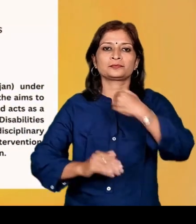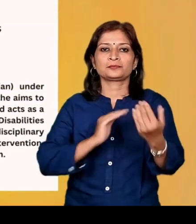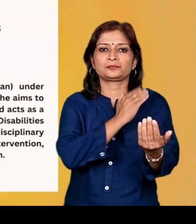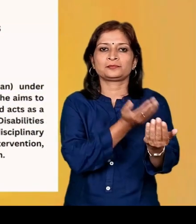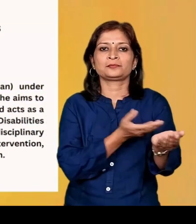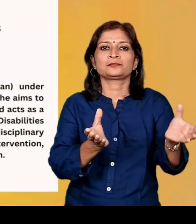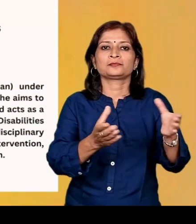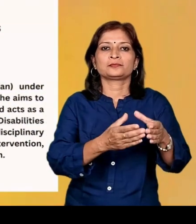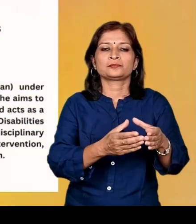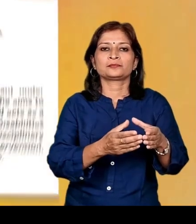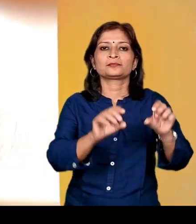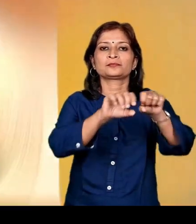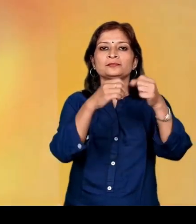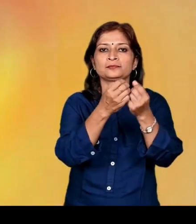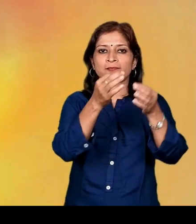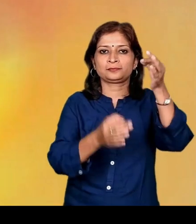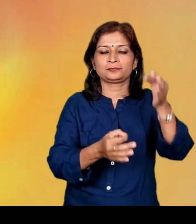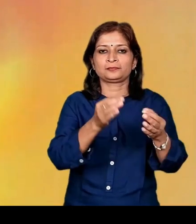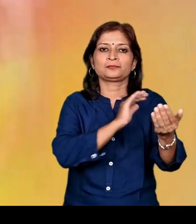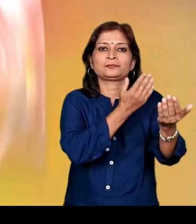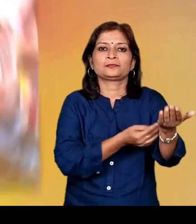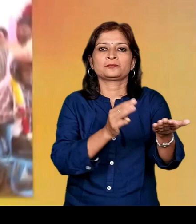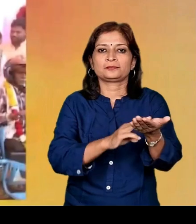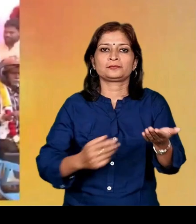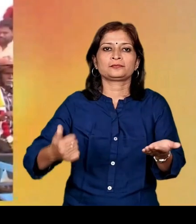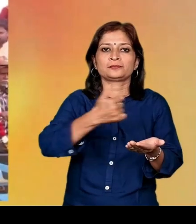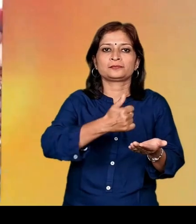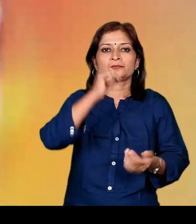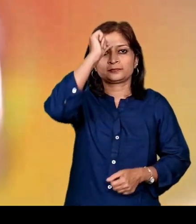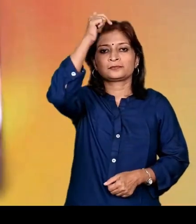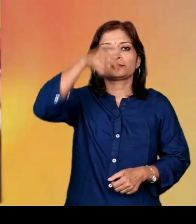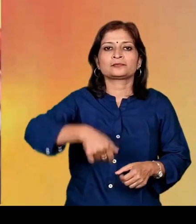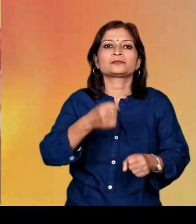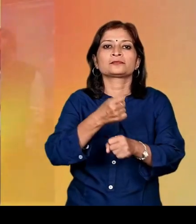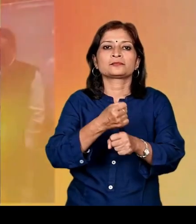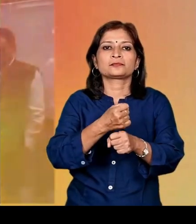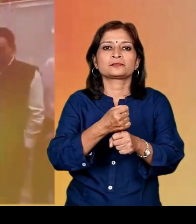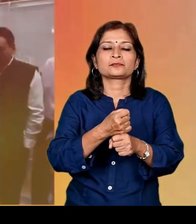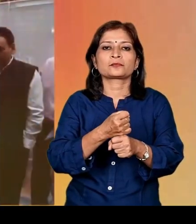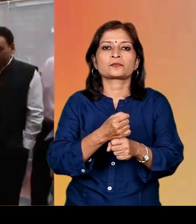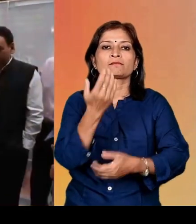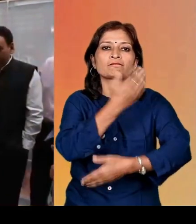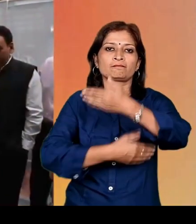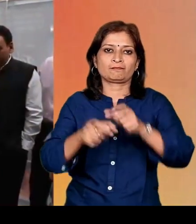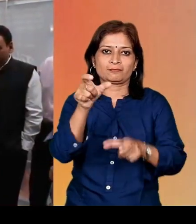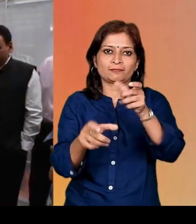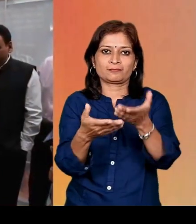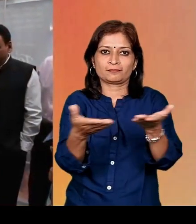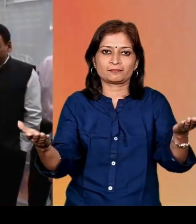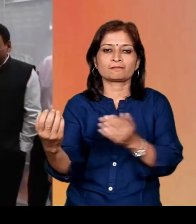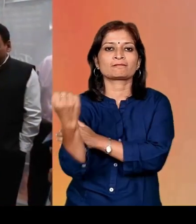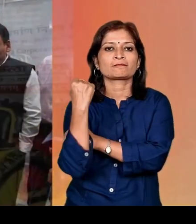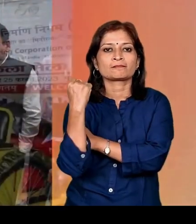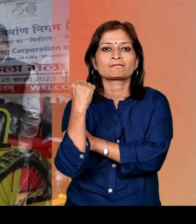दिव्यांगजन सशक्तिकरण विभाग, सामाजिक न्याय एवं अधिकारिता मंत्रालय, भारत सरकार द्वारा दिव्यांगजनों को